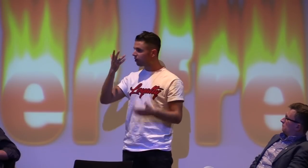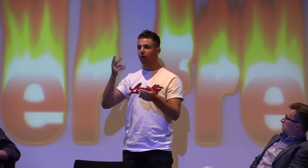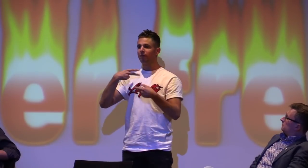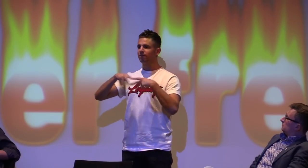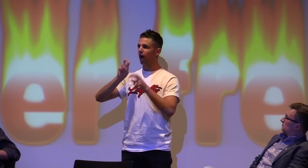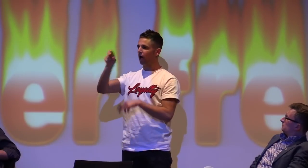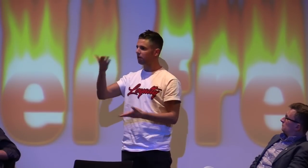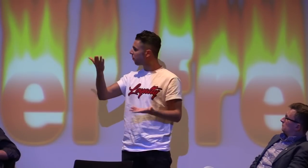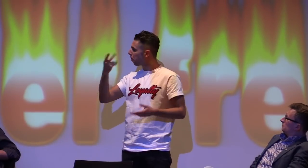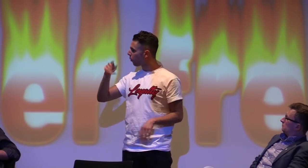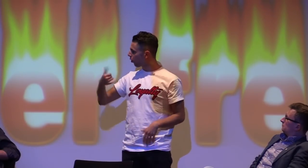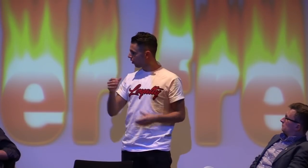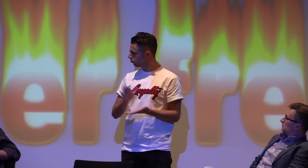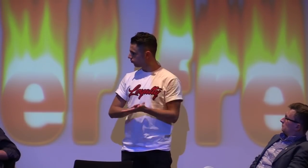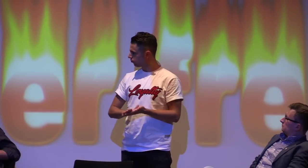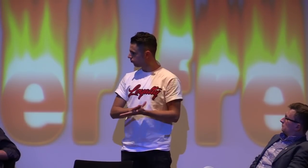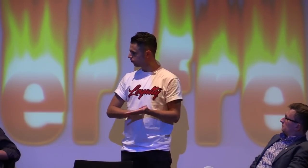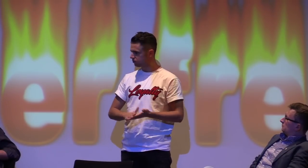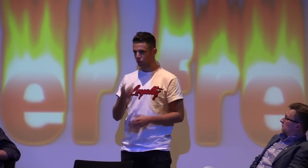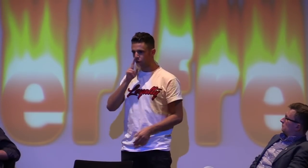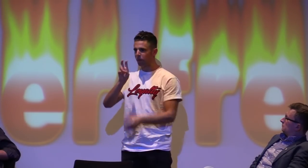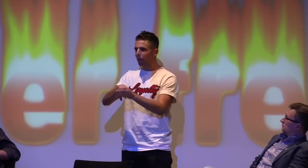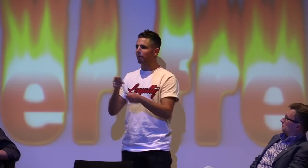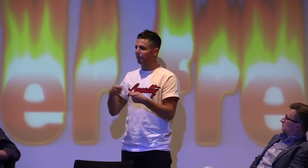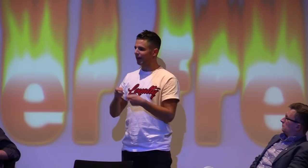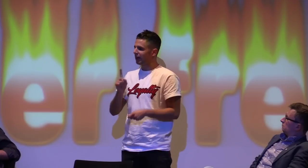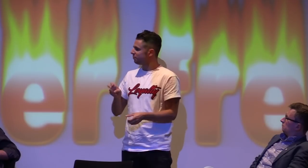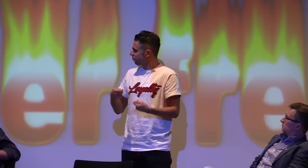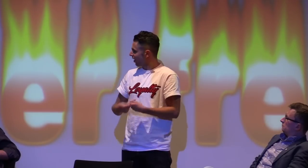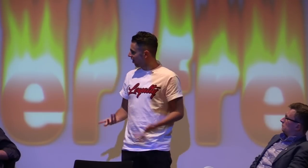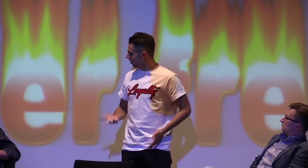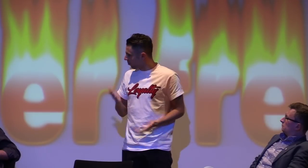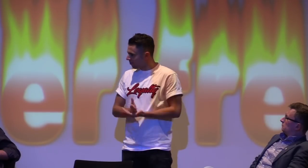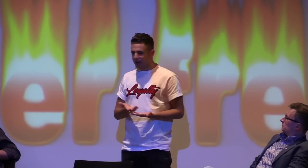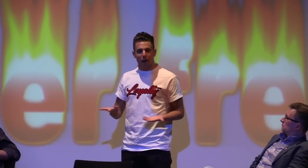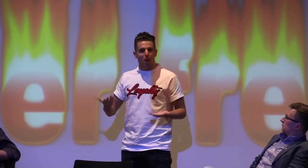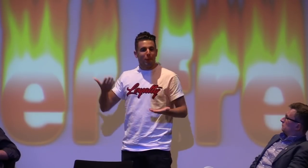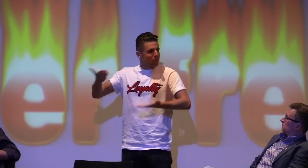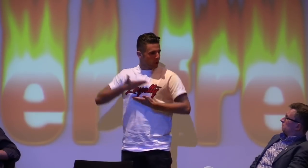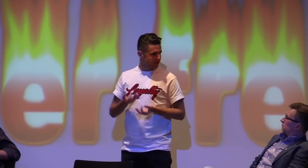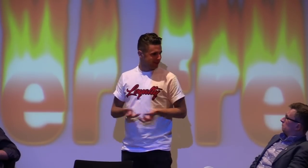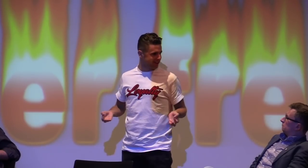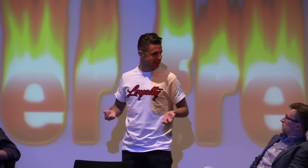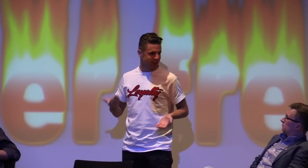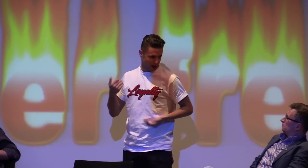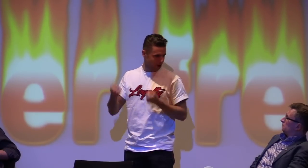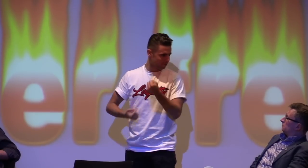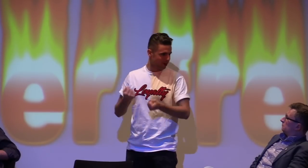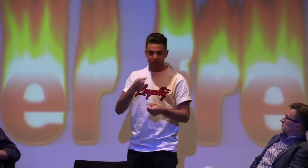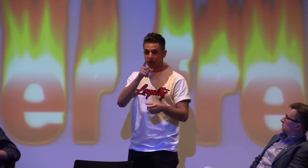besprochen wurde. Es sind eben Projekte, die Leute, die wollen was machen, die bieten was an und jeder, der da mitmacht, der zahlt